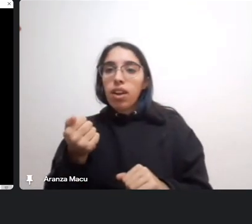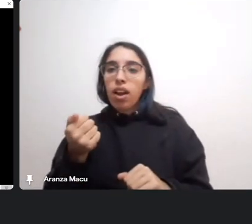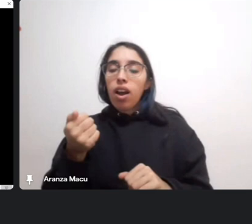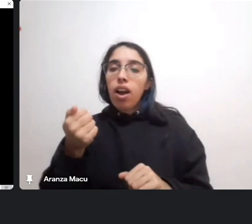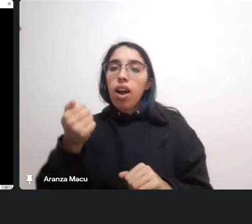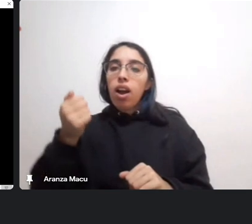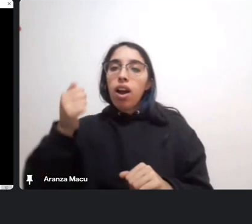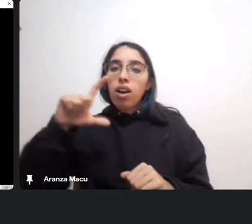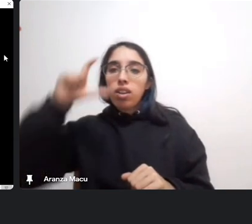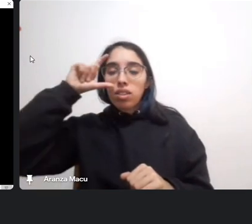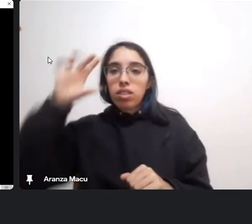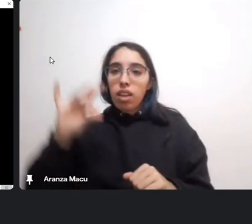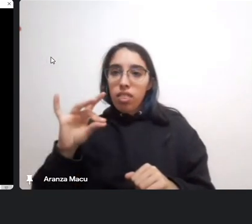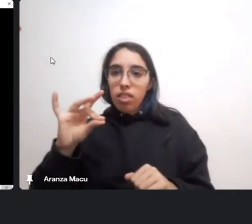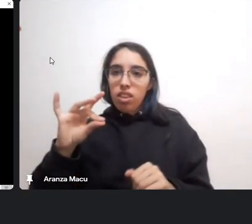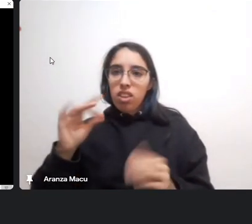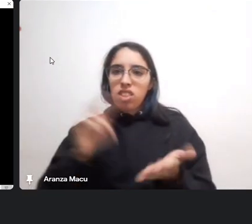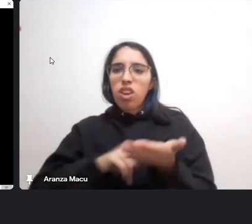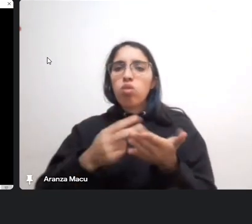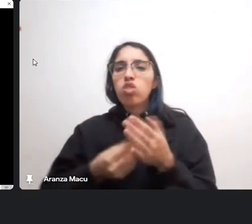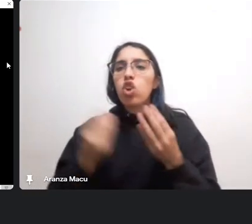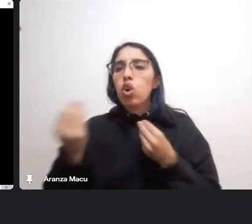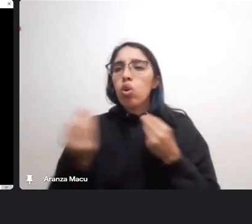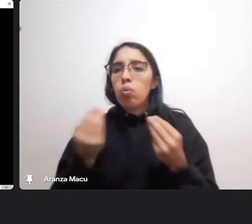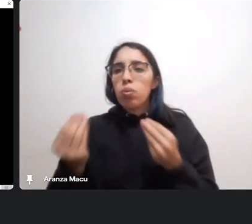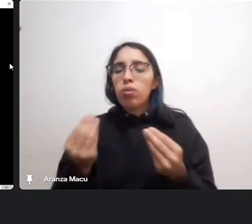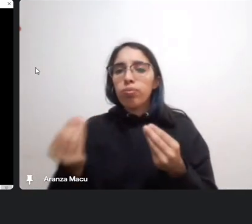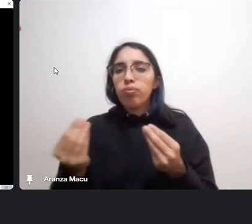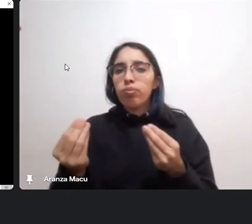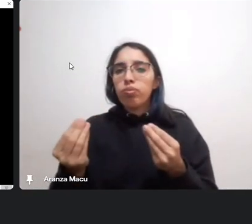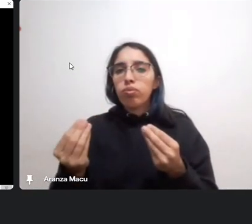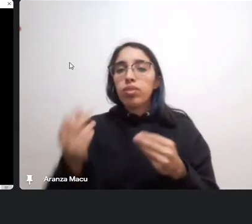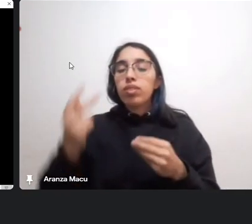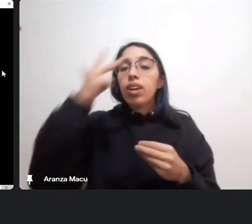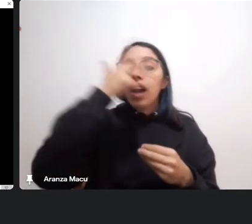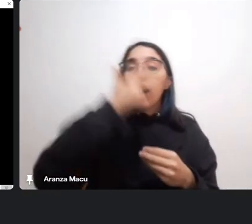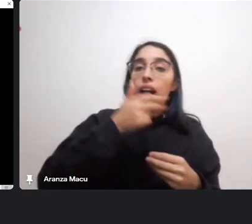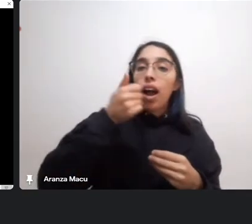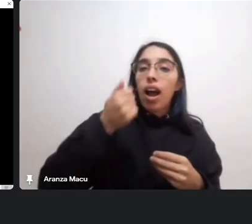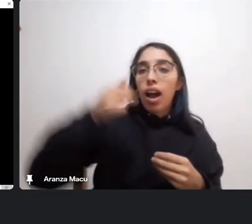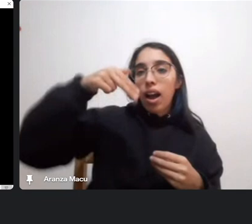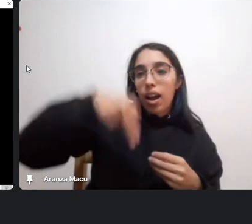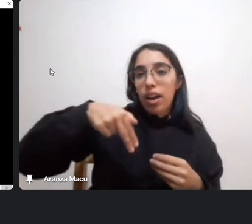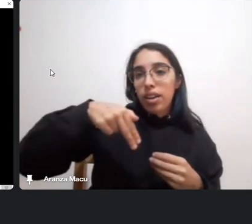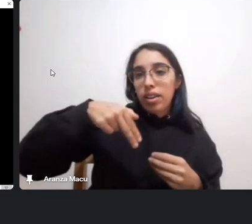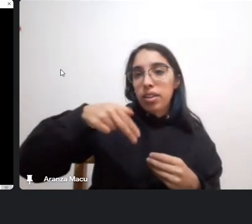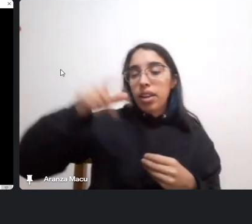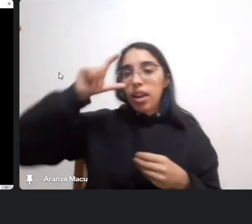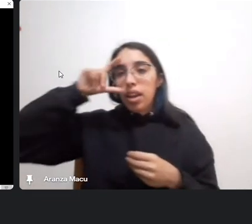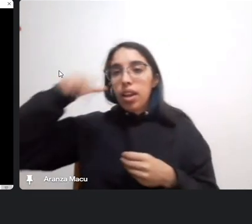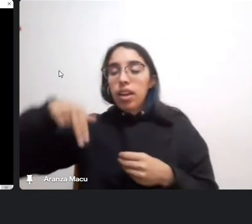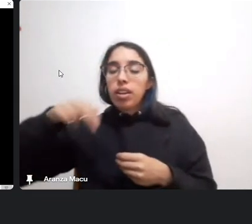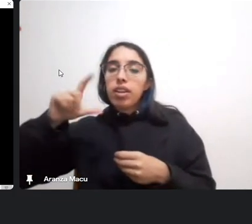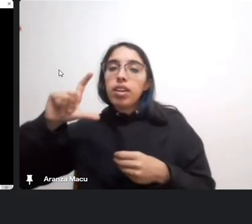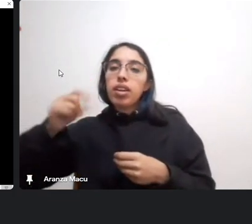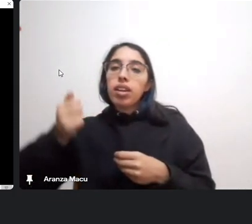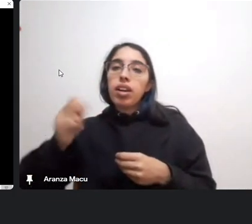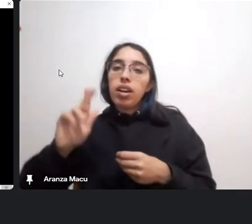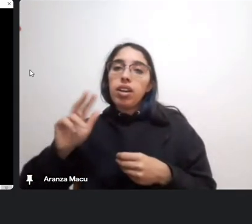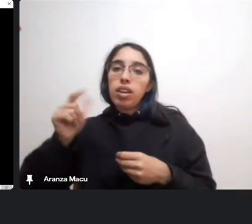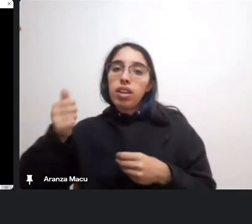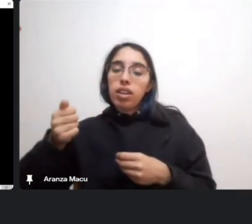Han encarado. Muy bien, han encarado, han enfrentado. Si yo tengo has been, acá tenemos el been como verbo